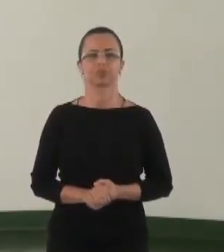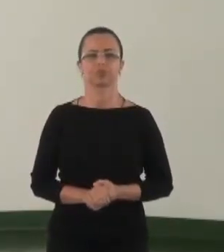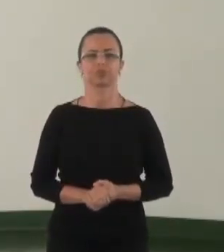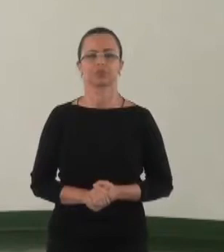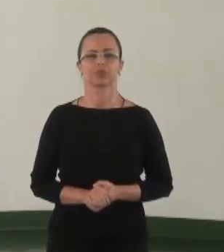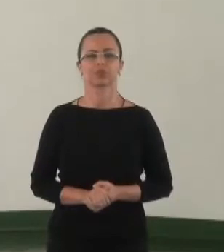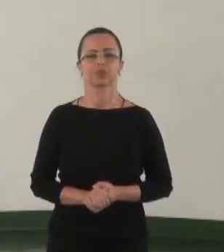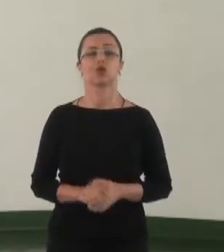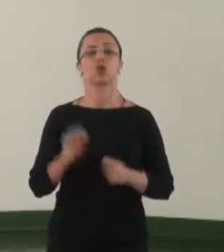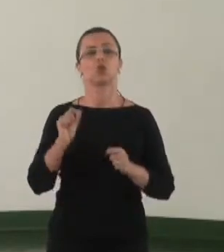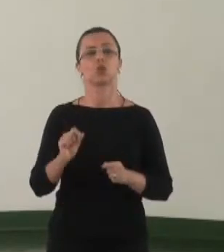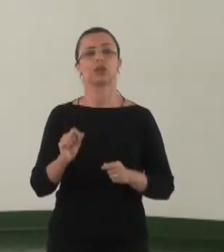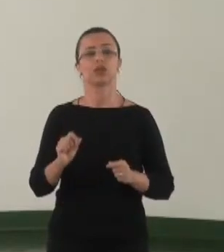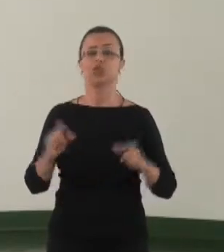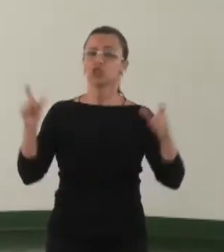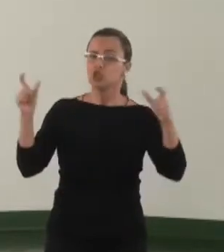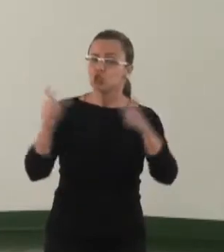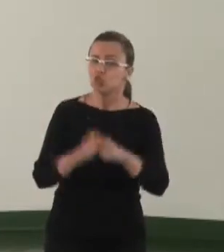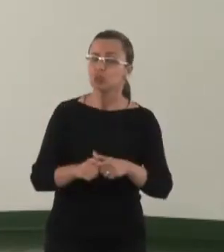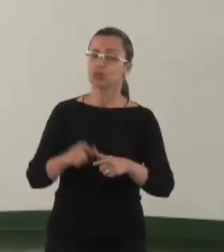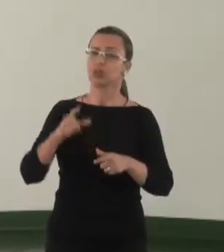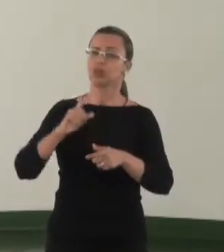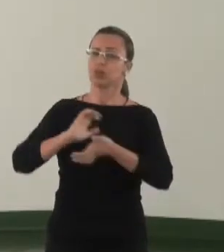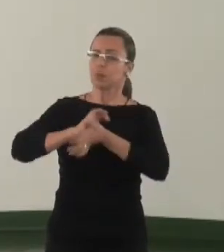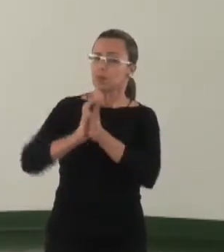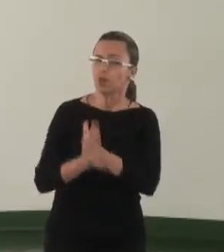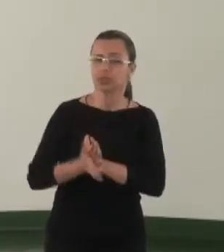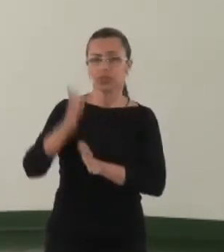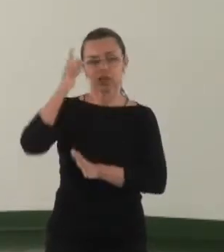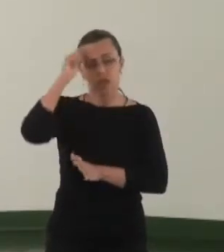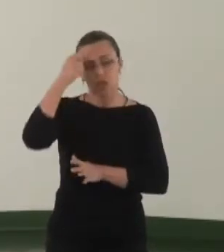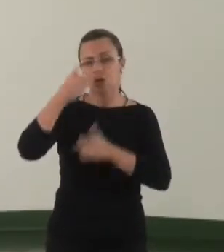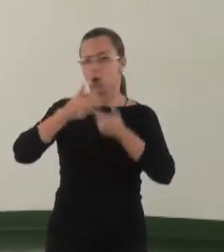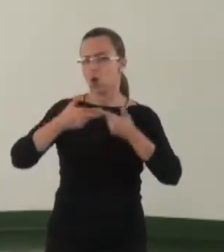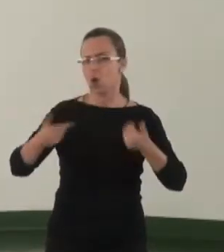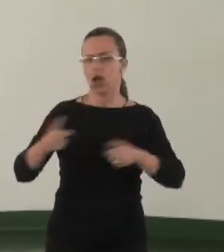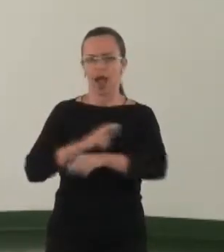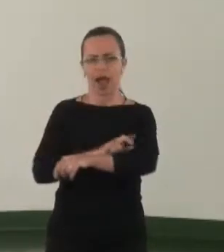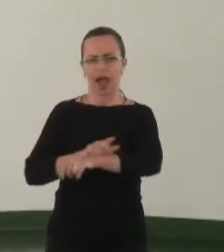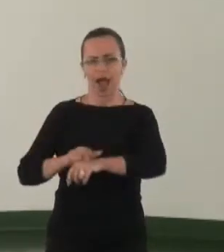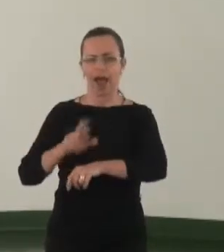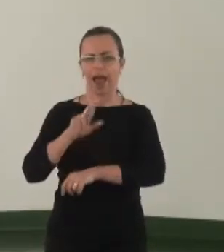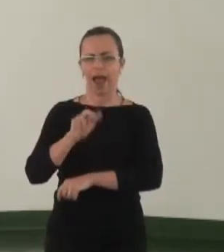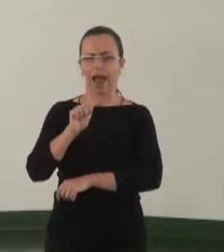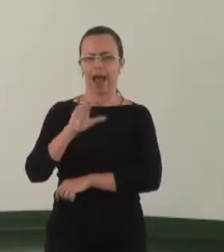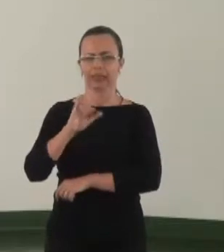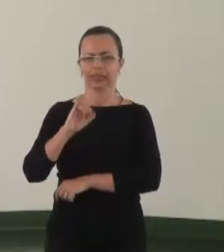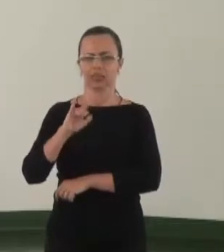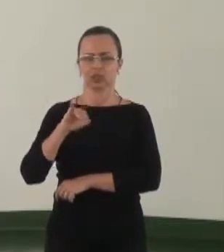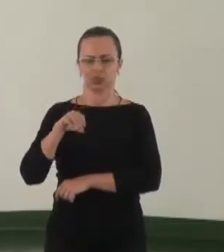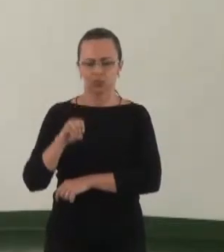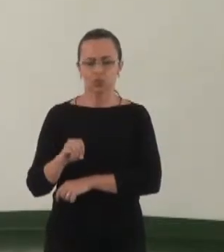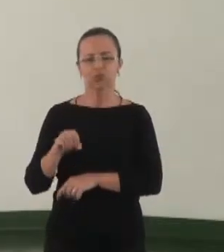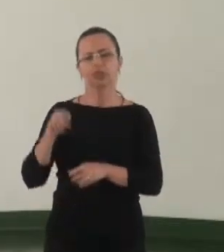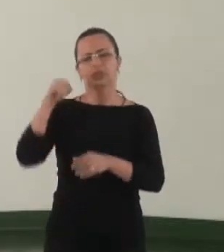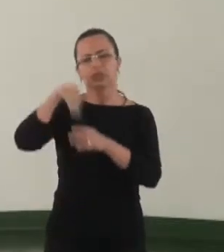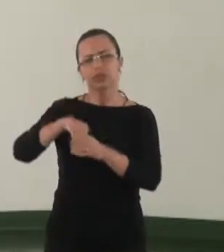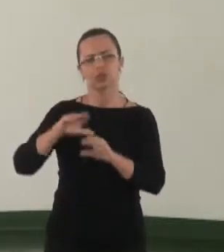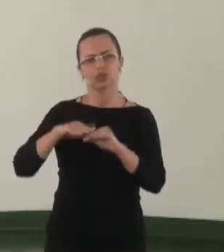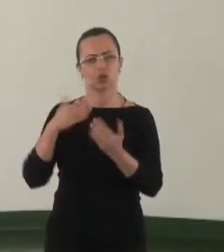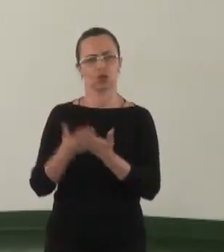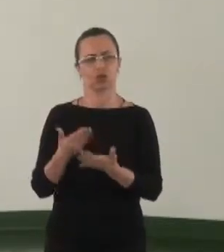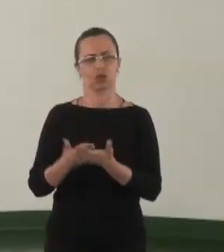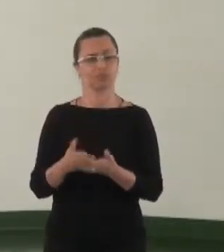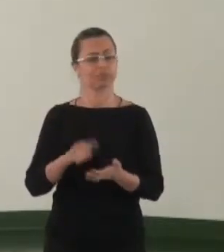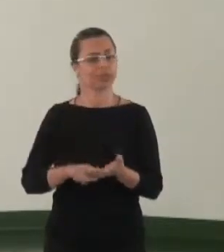Enfrentamento do racismo nas escolas, educação para as relações étnico-raciais, porque existe legislação que assegura isso. Mas, infelizmente, isso não